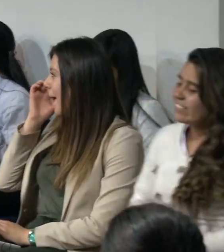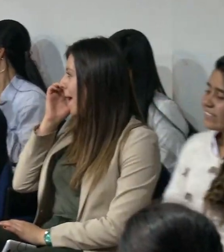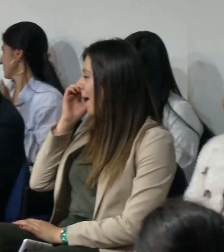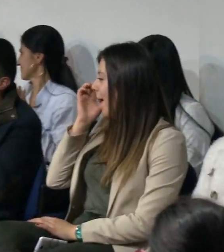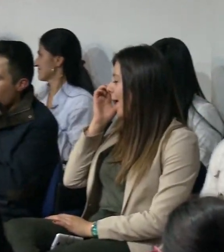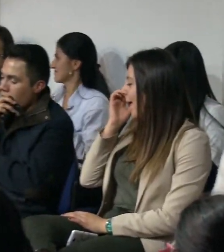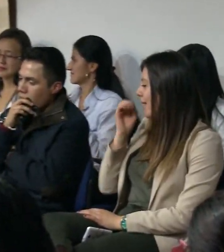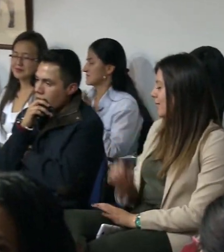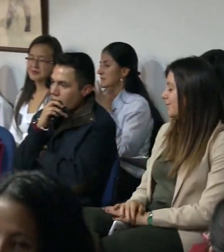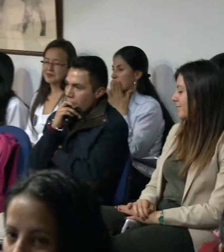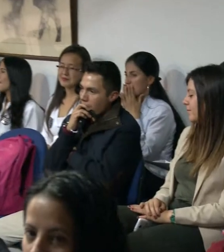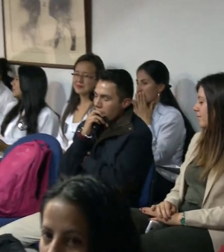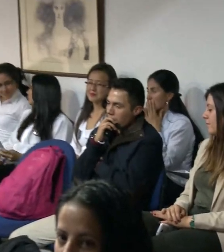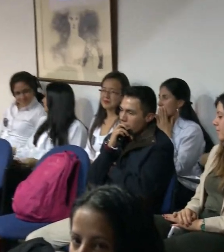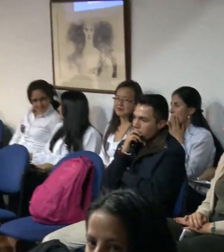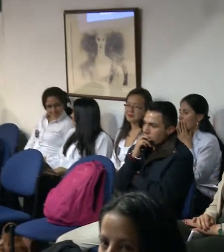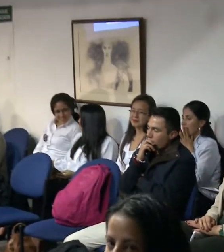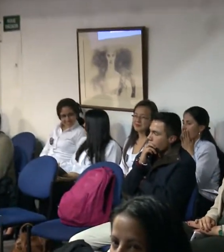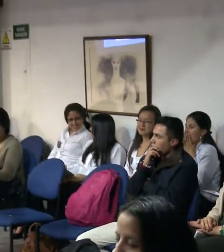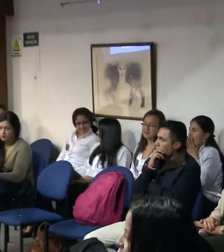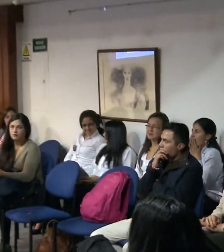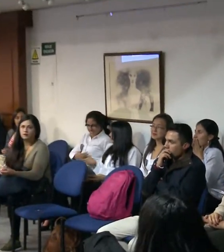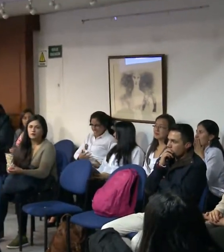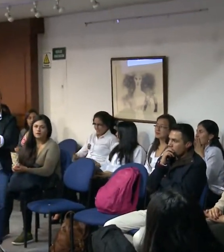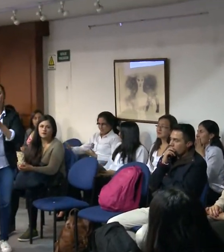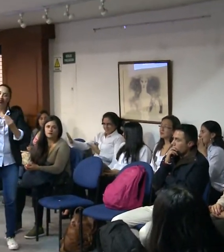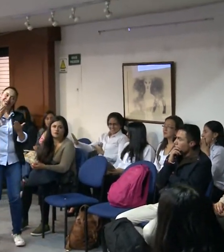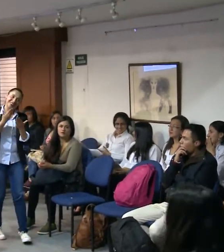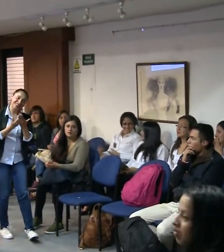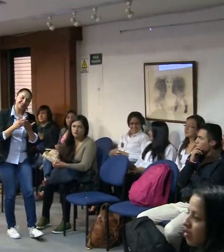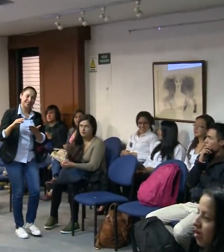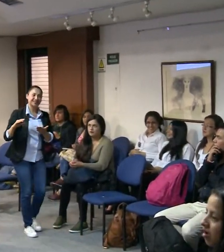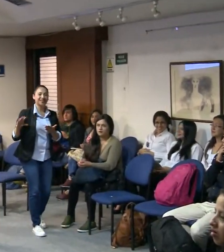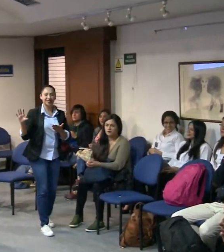Muchas gracias a todos por haber asistido.